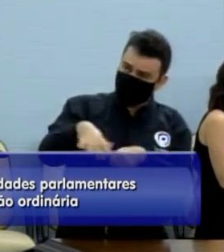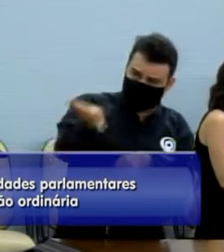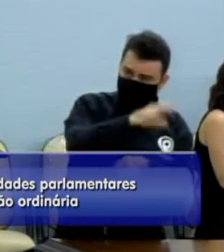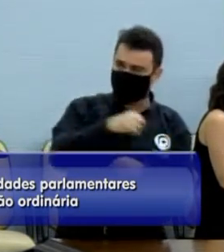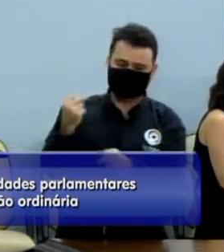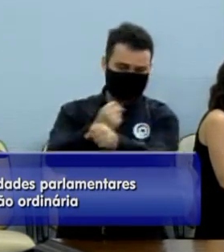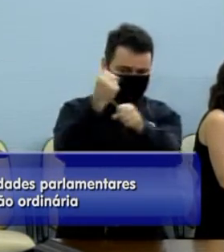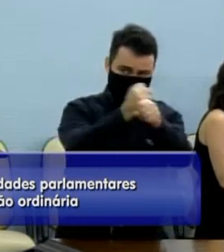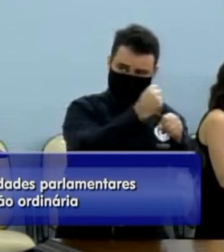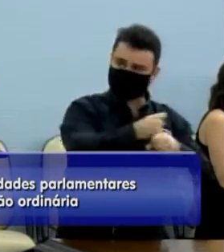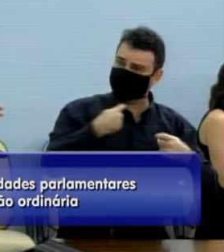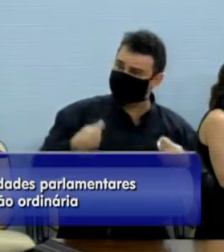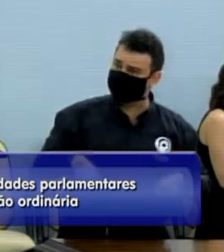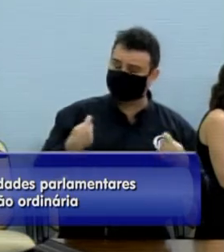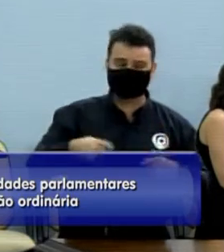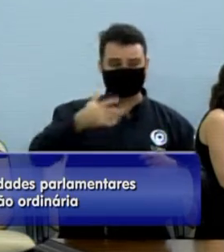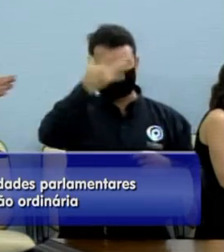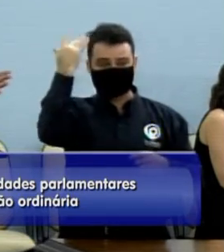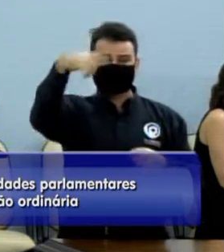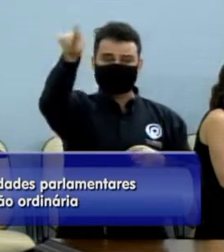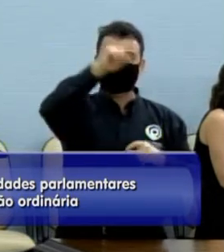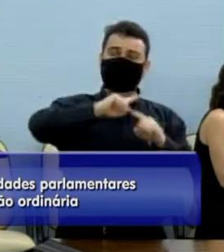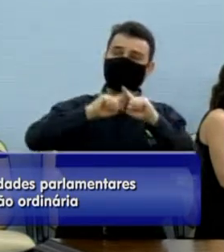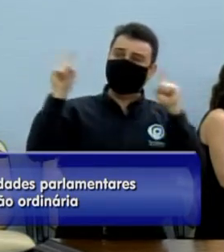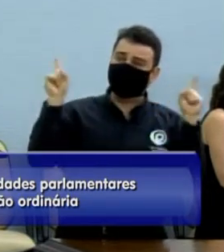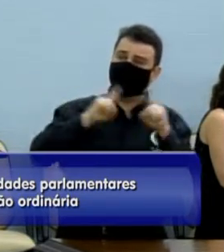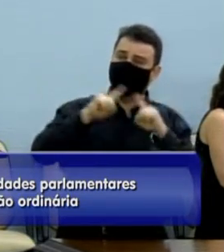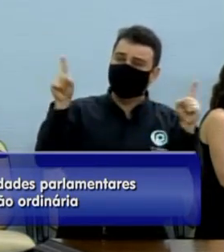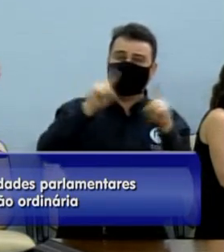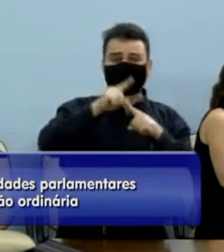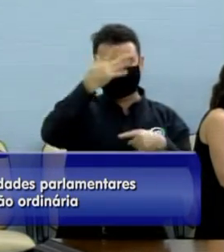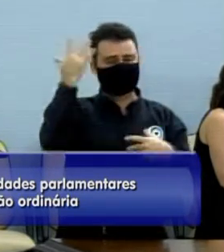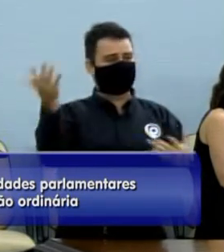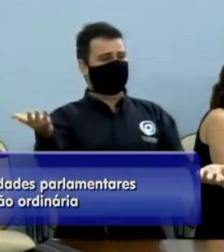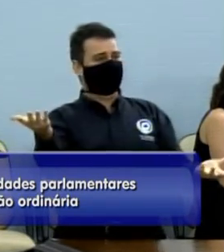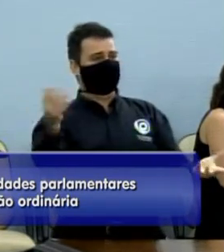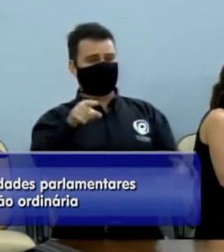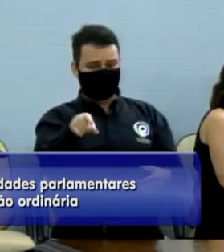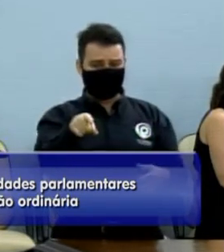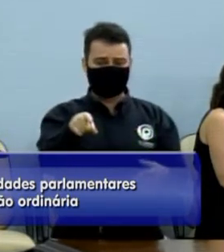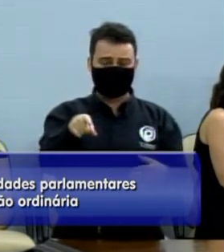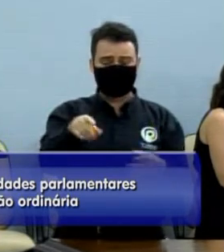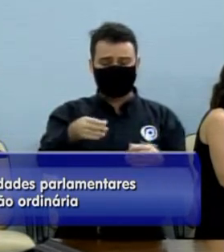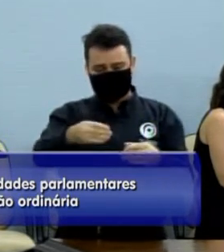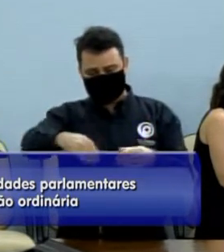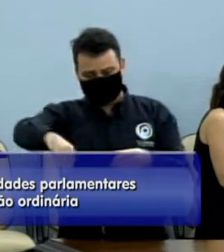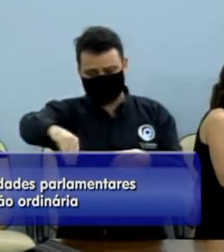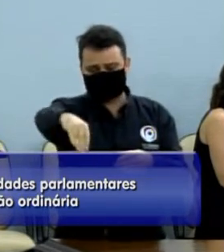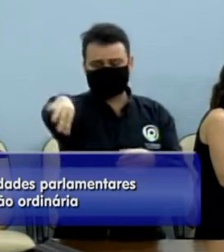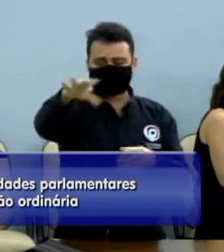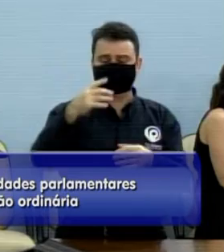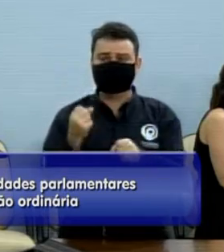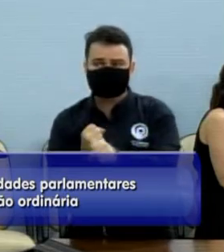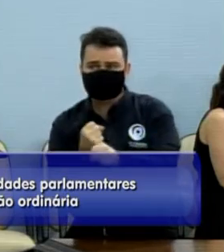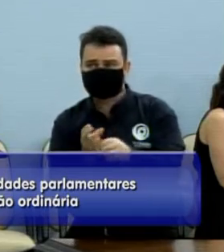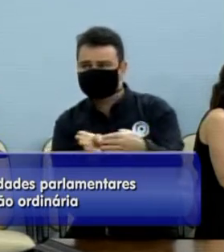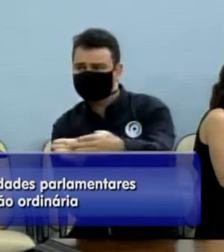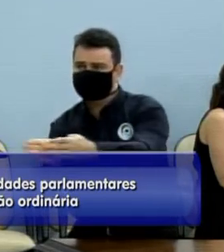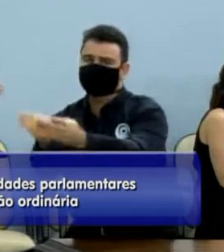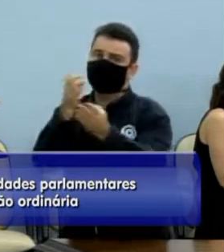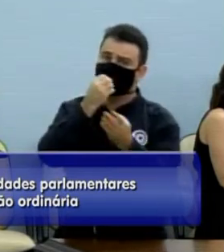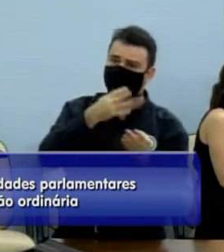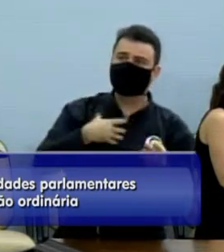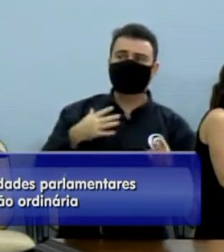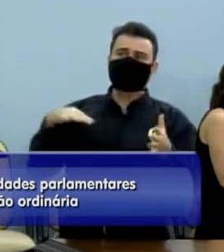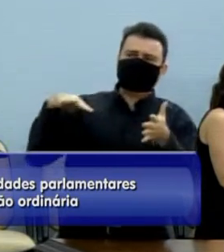munícipes começaram a questionar a gente, falar: pô, vereador, colocaram os cones, legal, já não tem mais os acidentes,